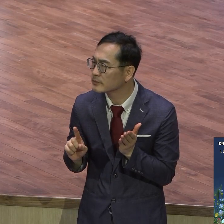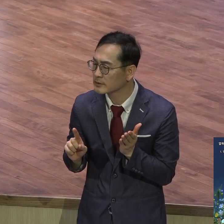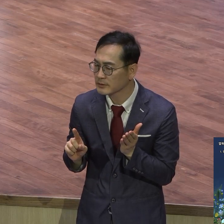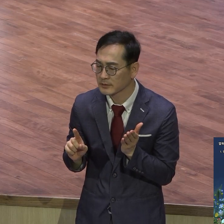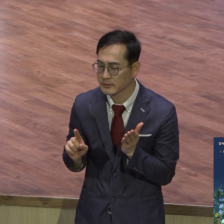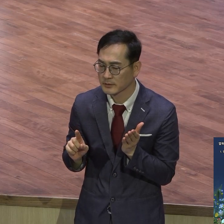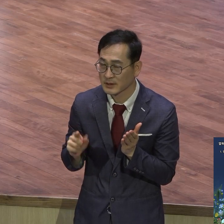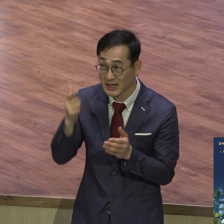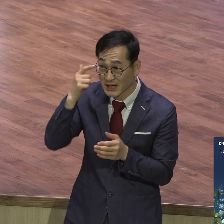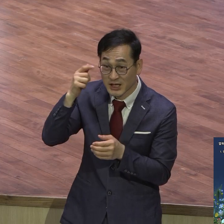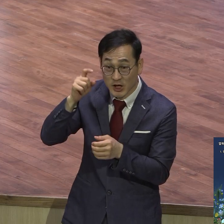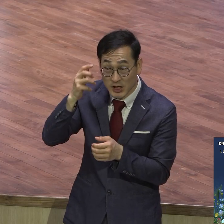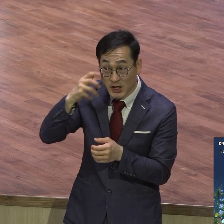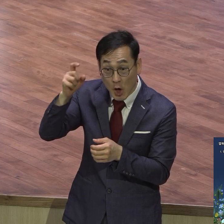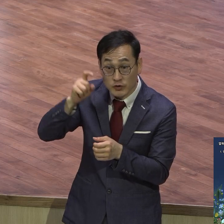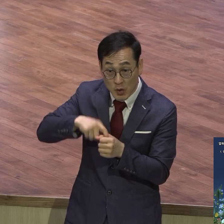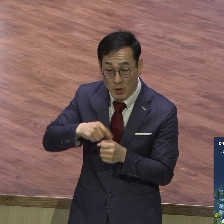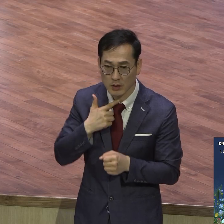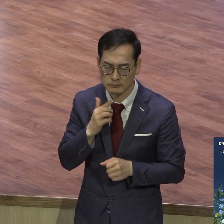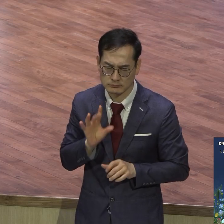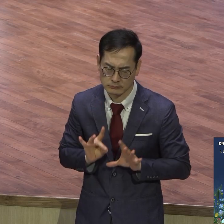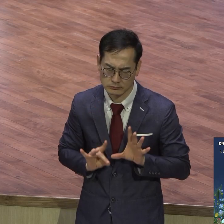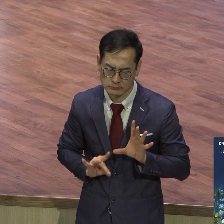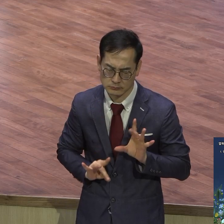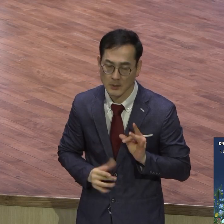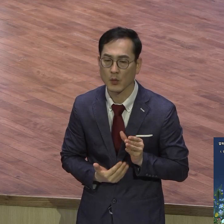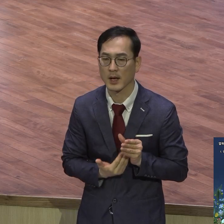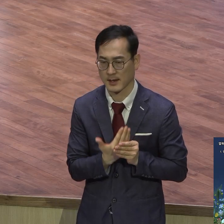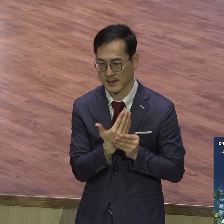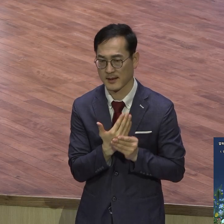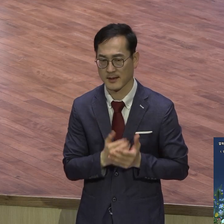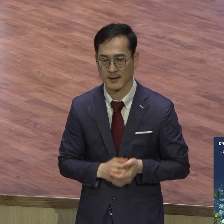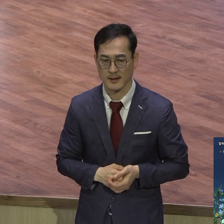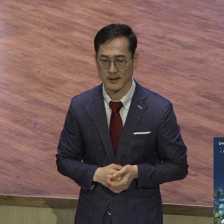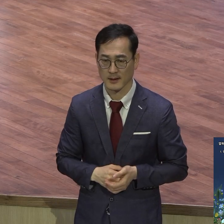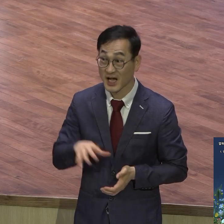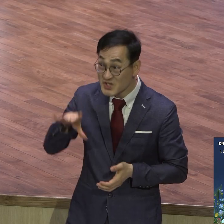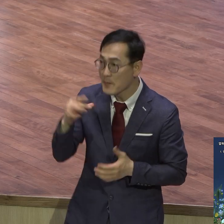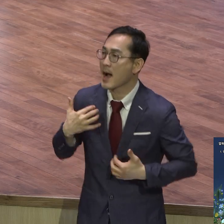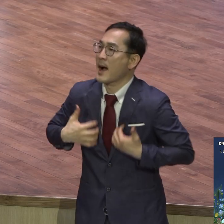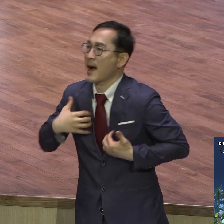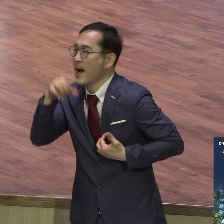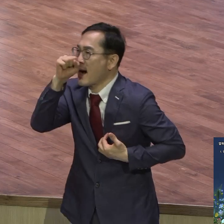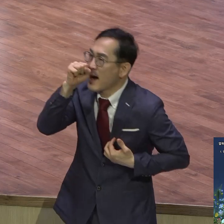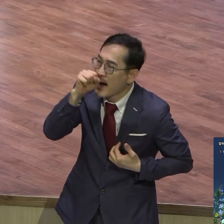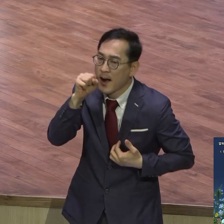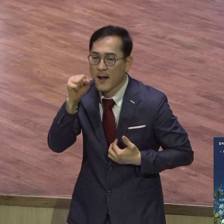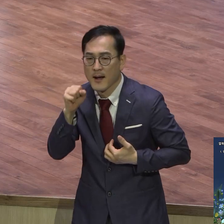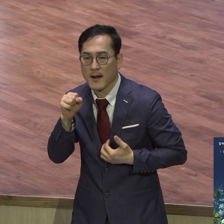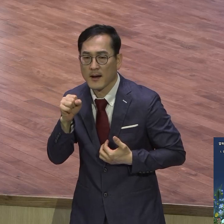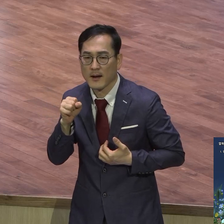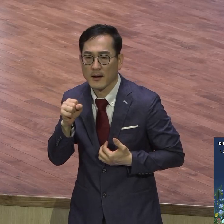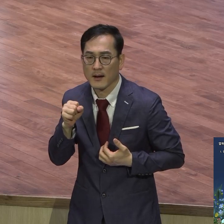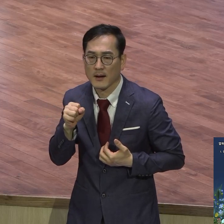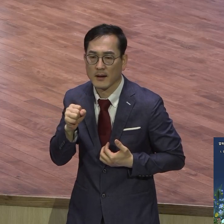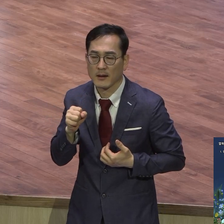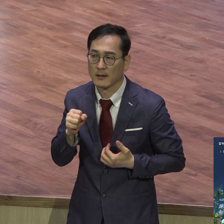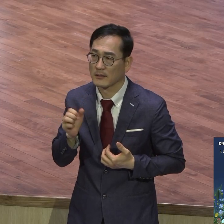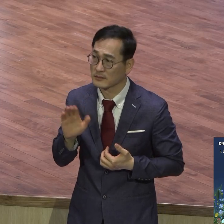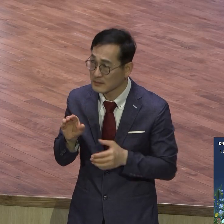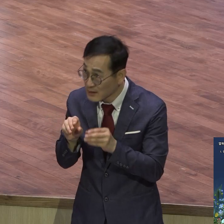메말라 그러한 갈등이 계속 생기게 되죠. 나중에는 완전 종교생활을 전락해버립니다.